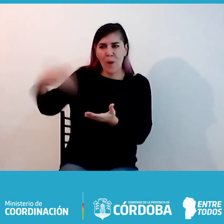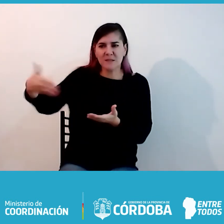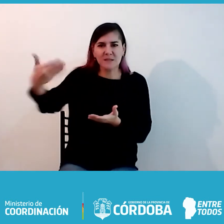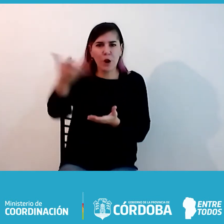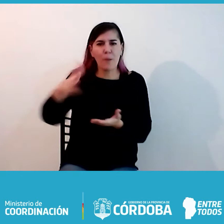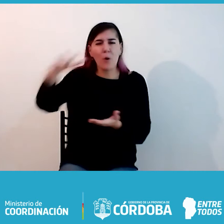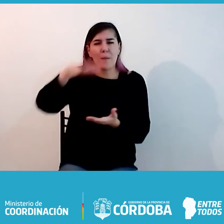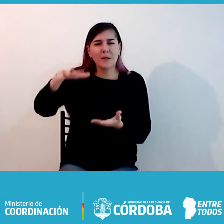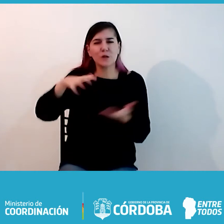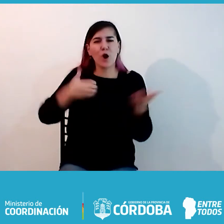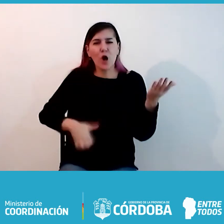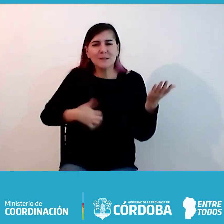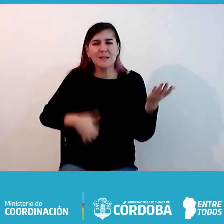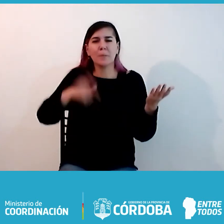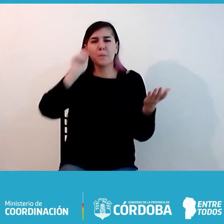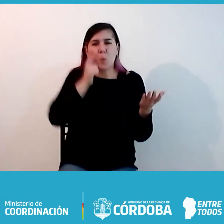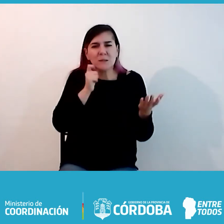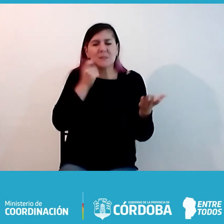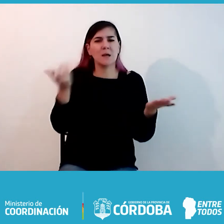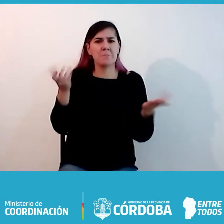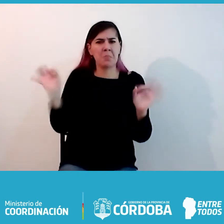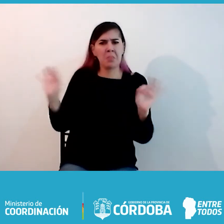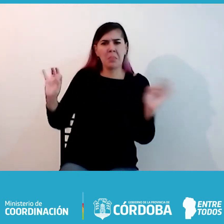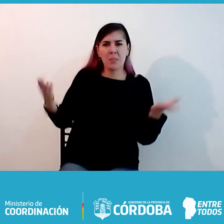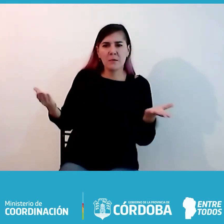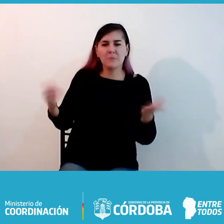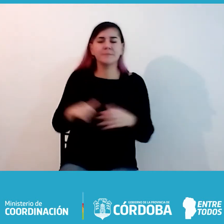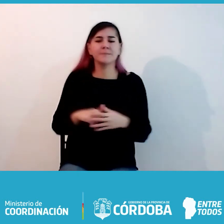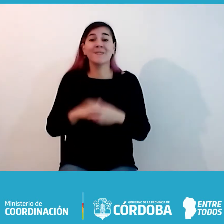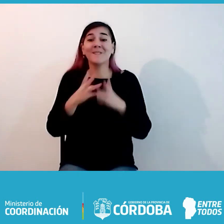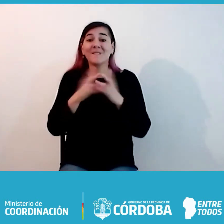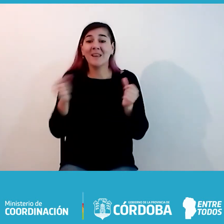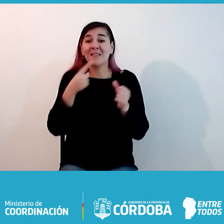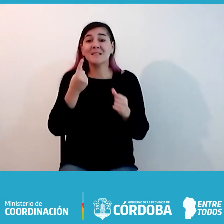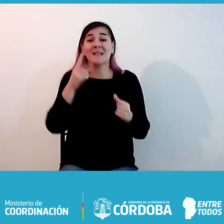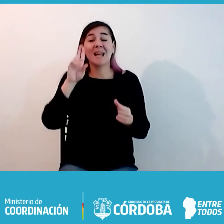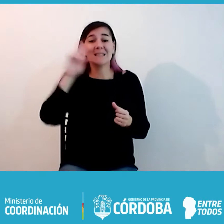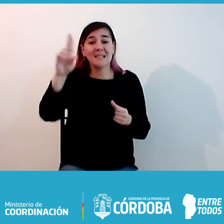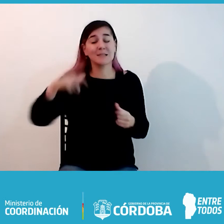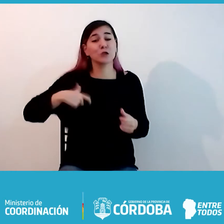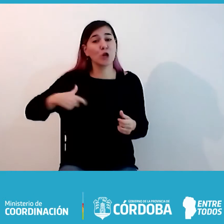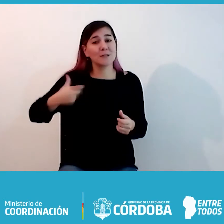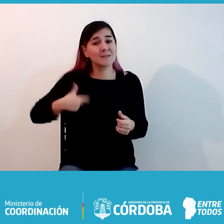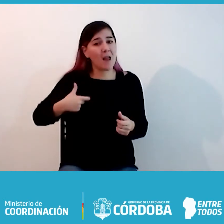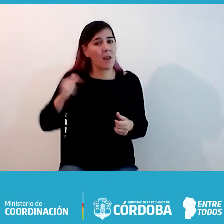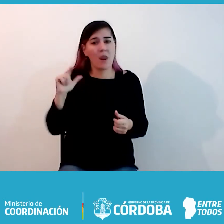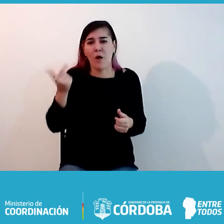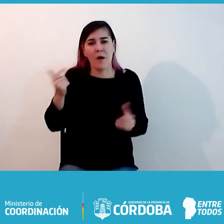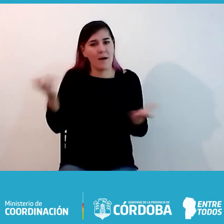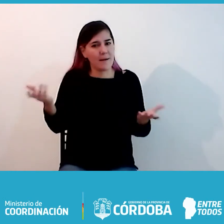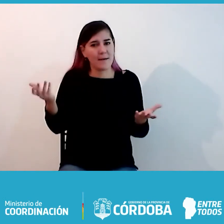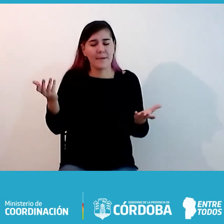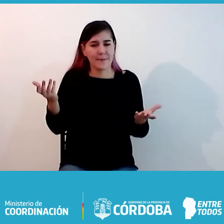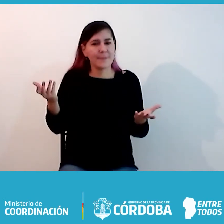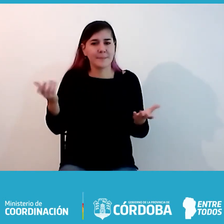de Cosquín y Punilla en general. Culmina afirmando que sin licencia social no hay licencia ambiental. Reserva formular preguntas para